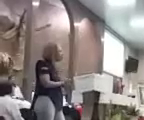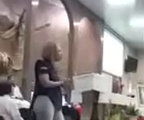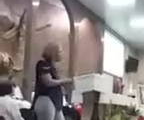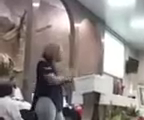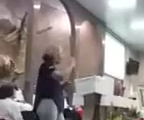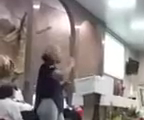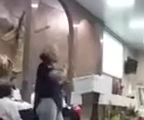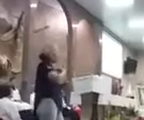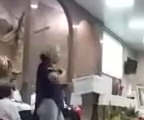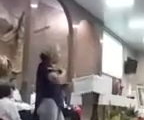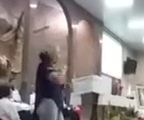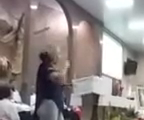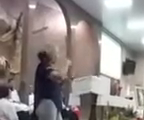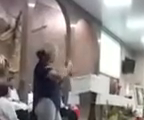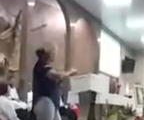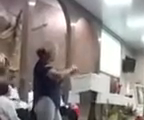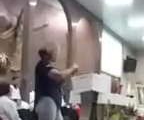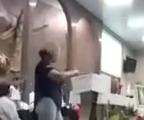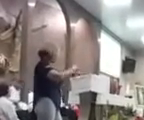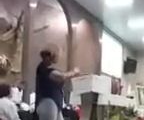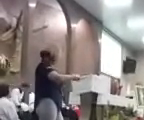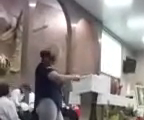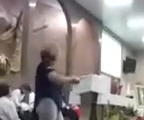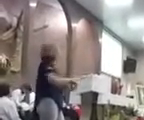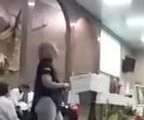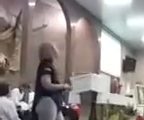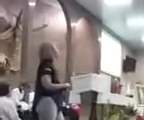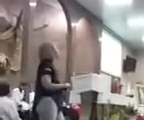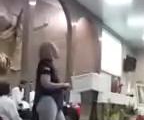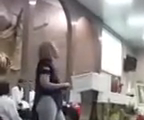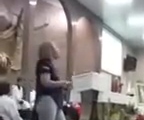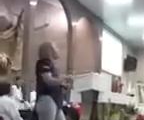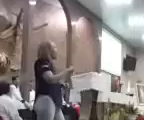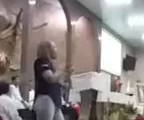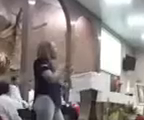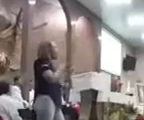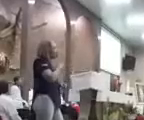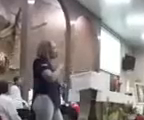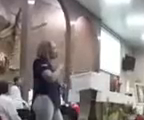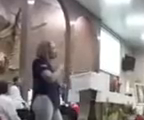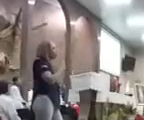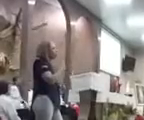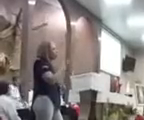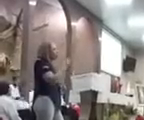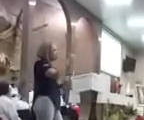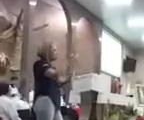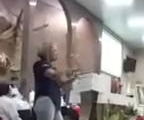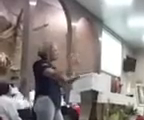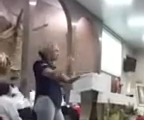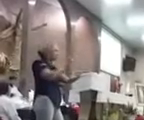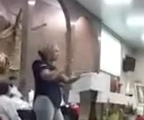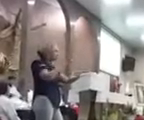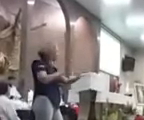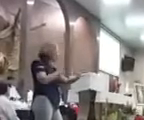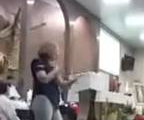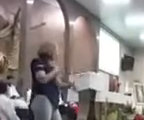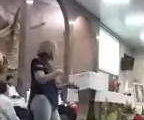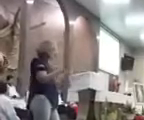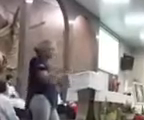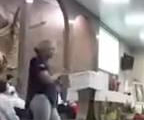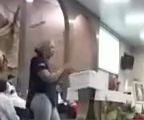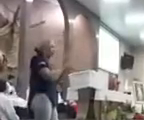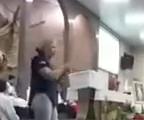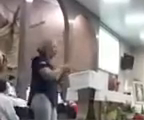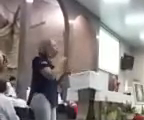jovem, que eu fiz isso logo após a homilia, que ele entrou na igreja, sentou no